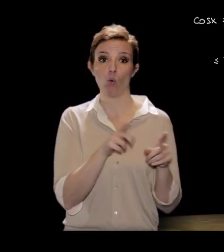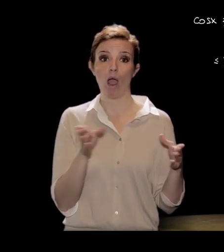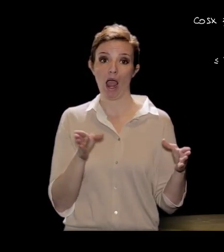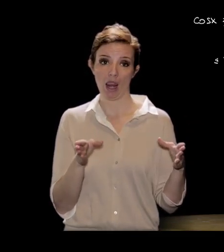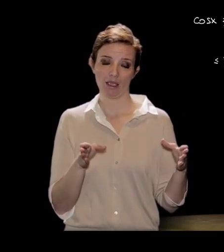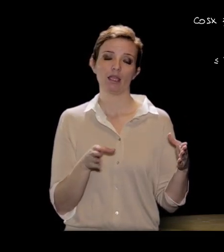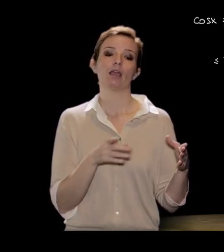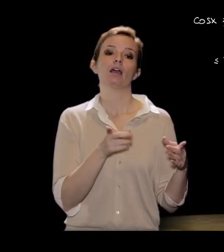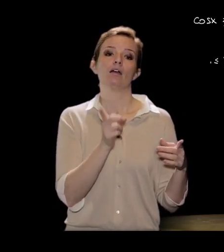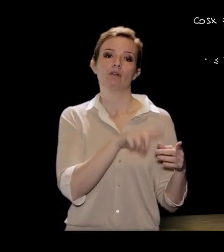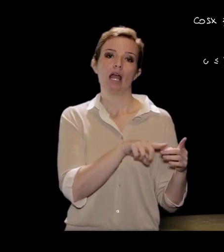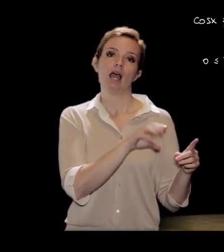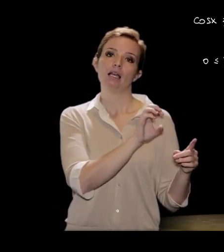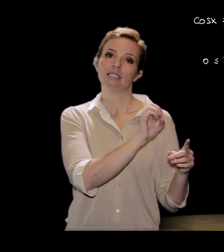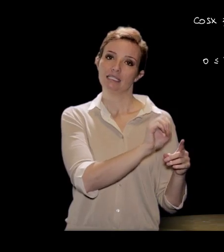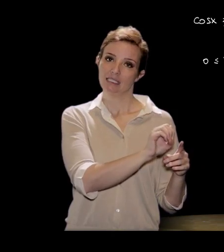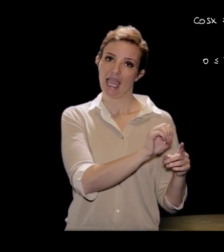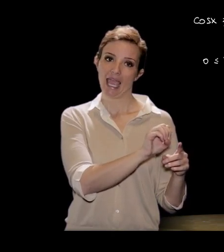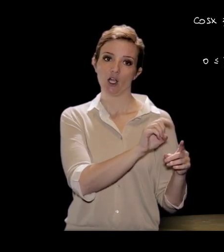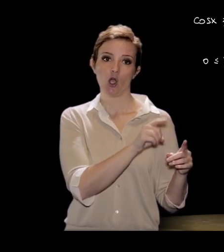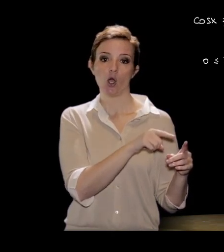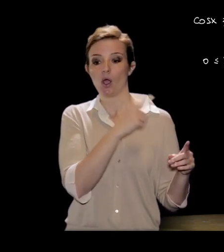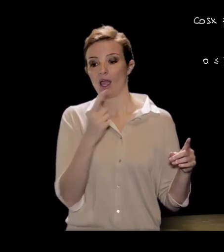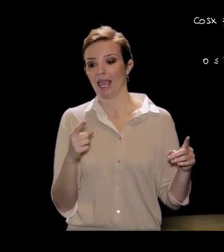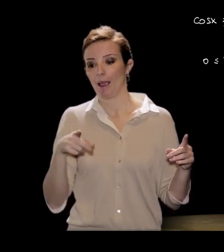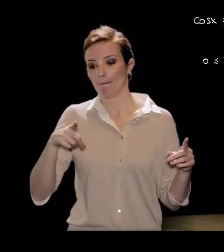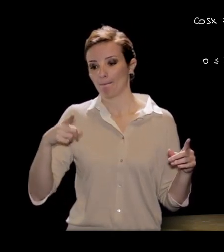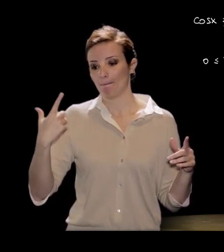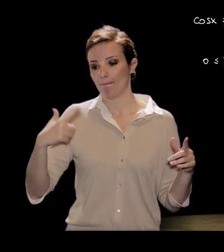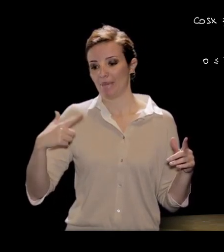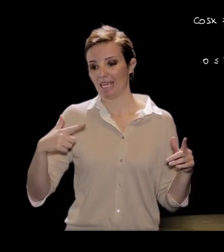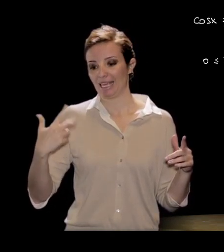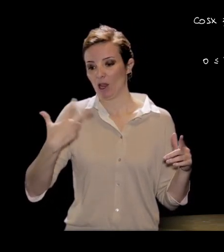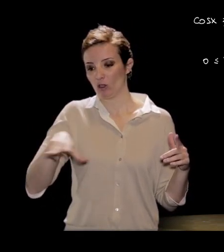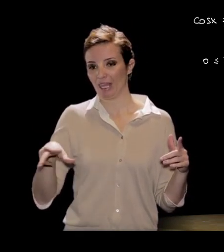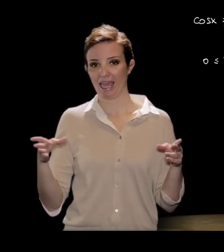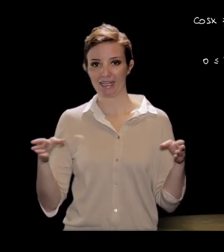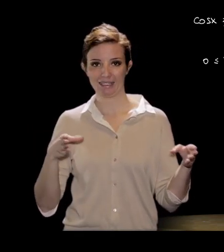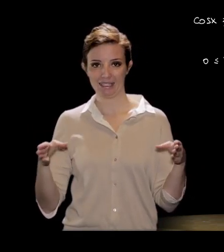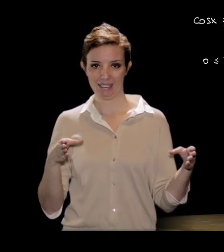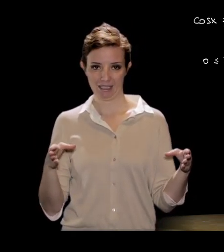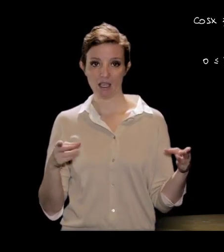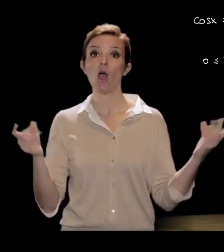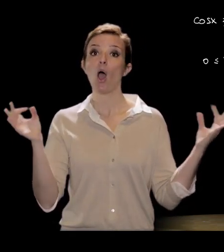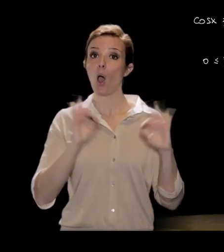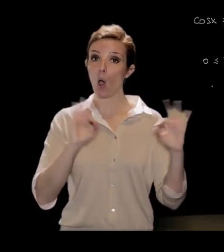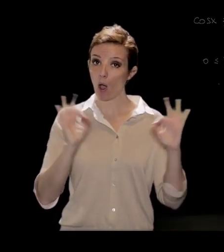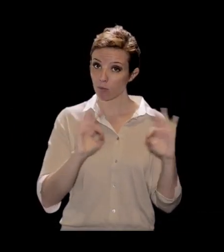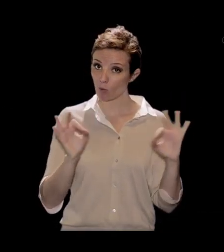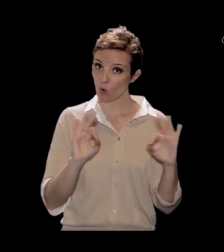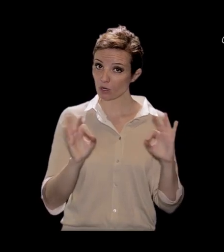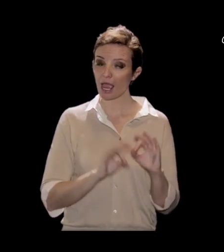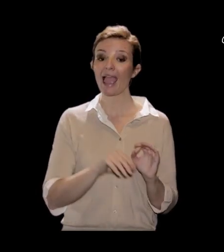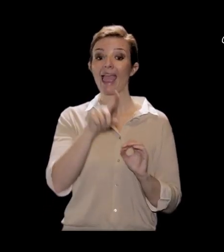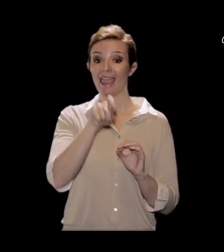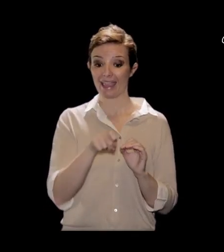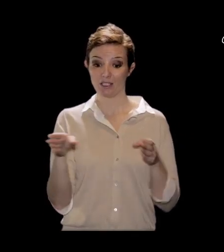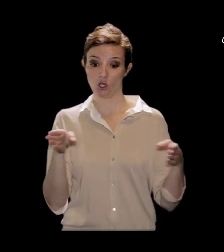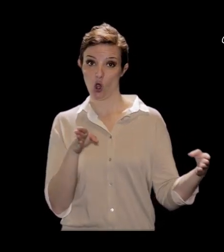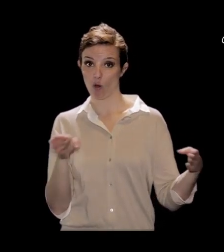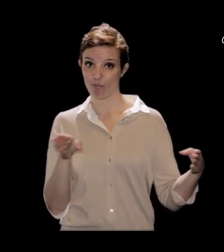compreso fra 0 e pi greco terzi oppure x